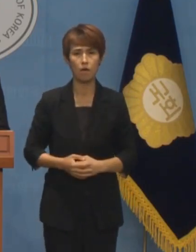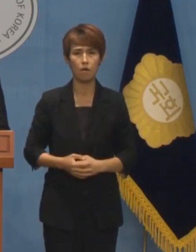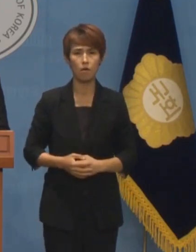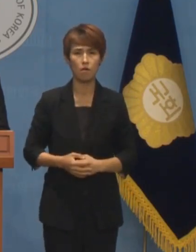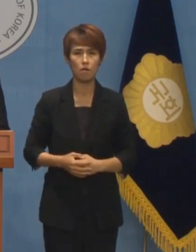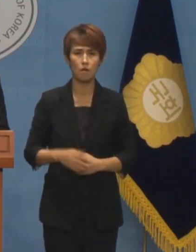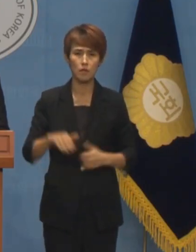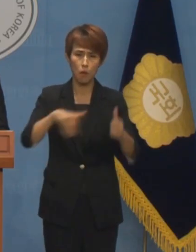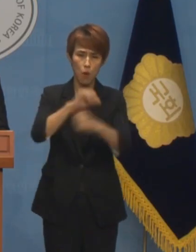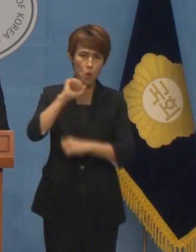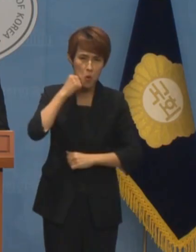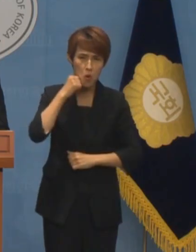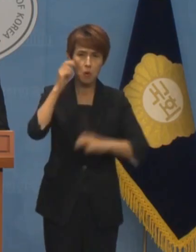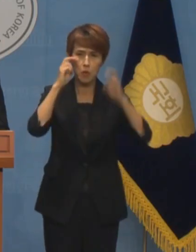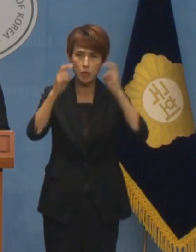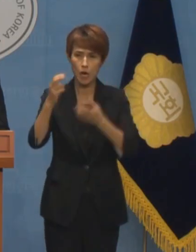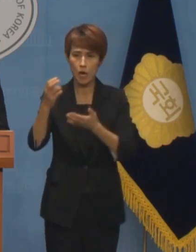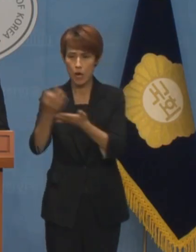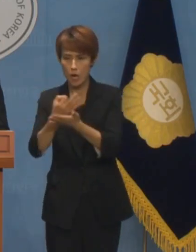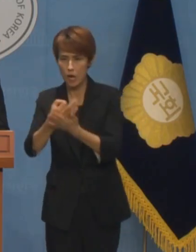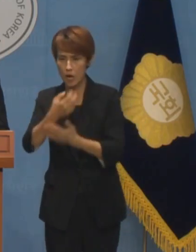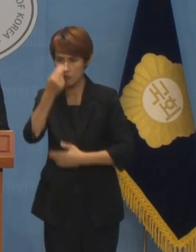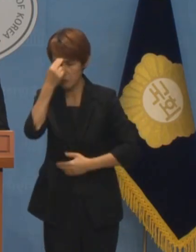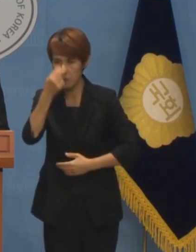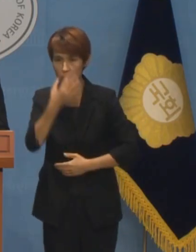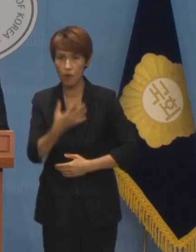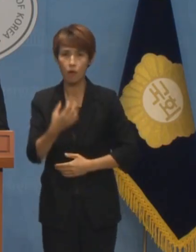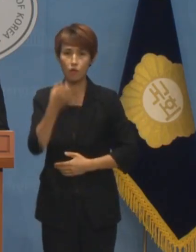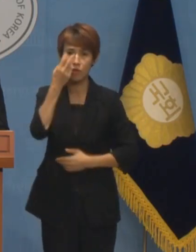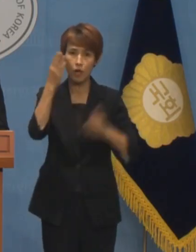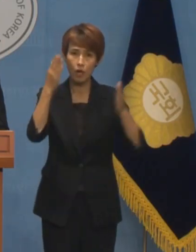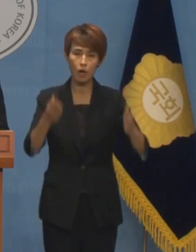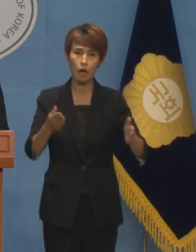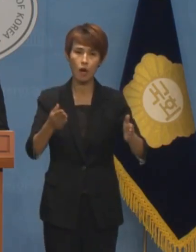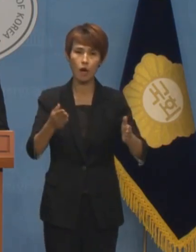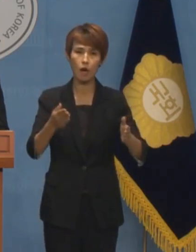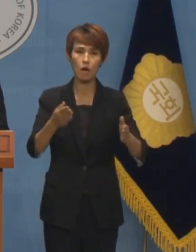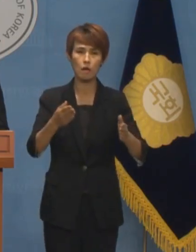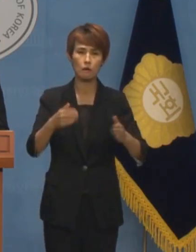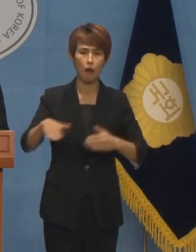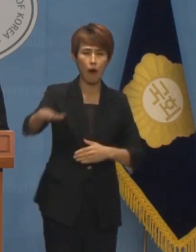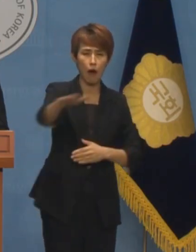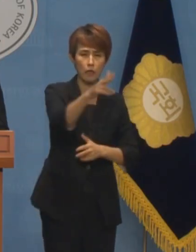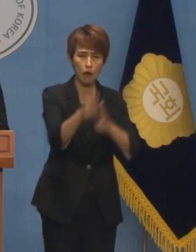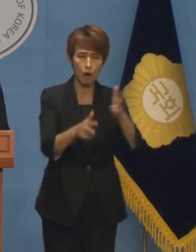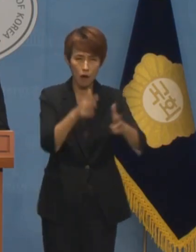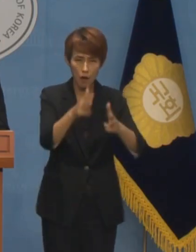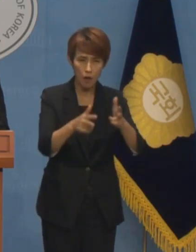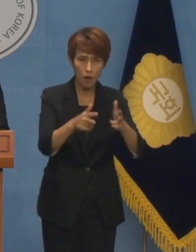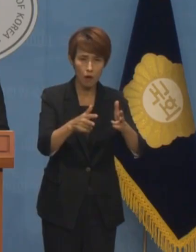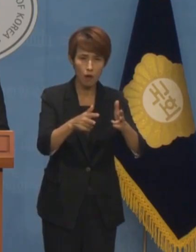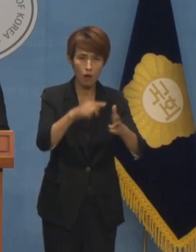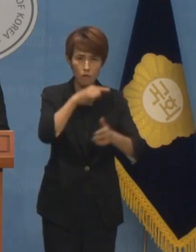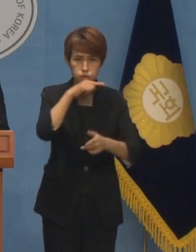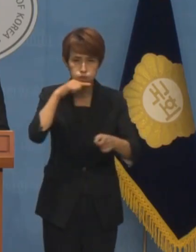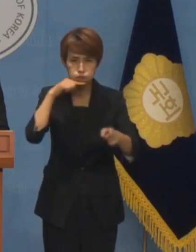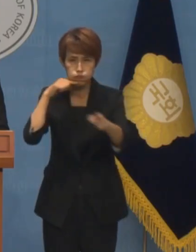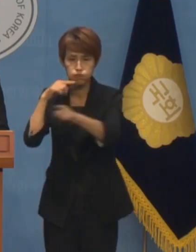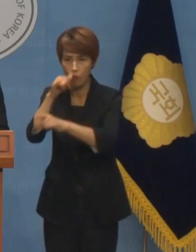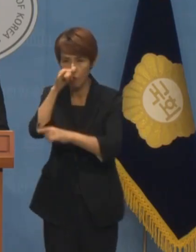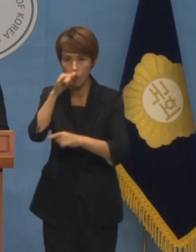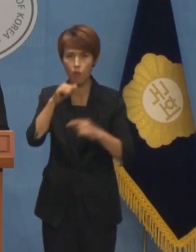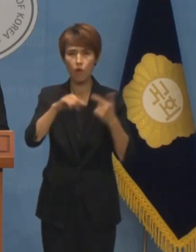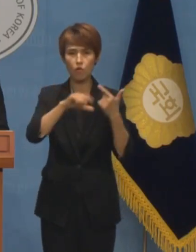내수, 기업 실적 부진과 2달 연속 마이너스를 기록한 전산업 생산을 고려하면 하반기에도 반전은